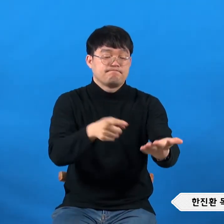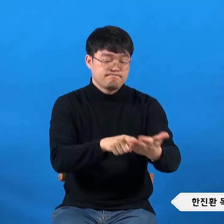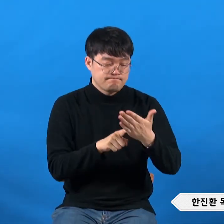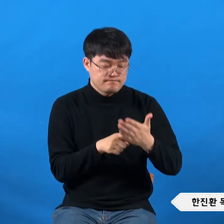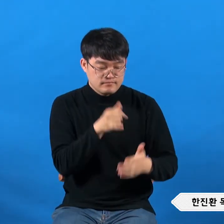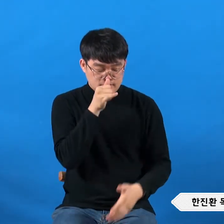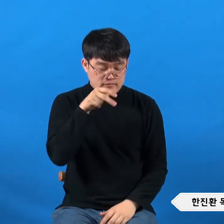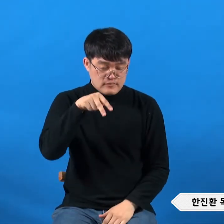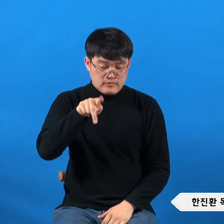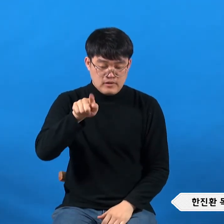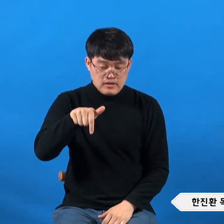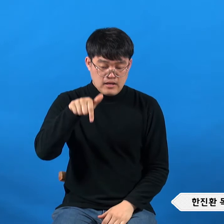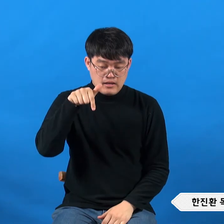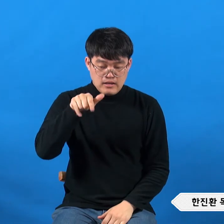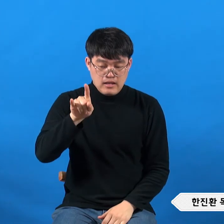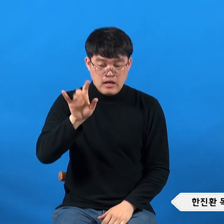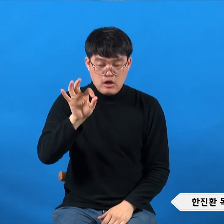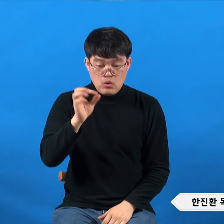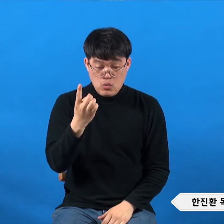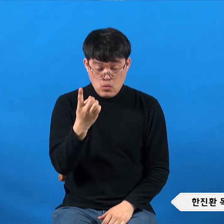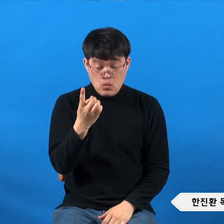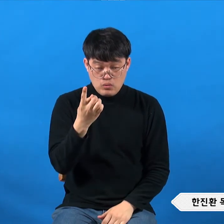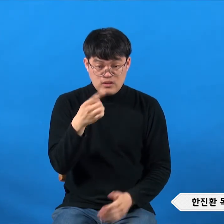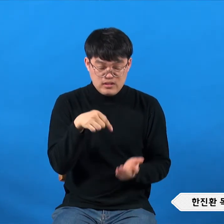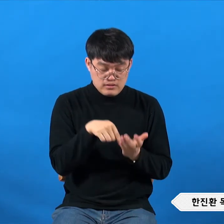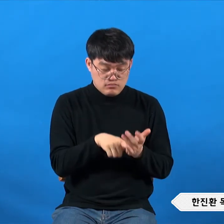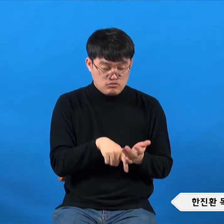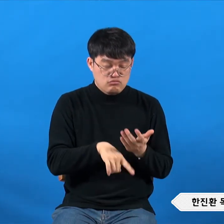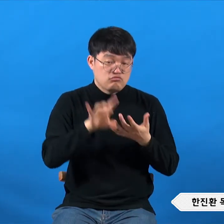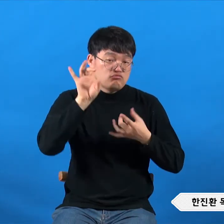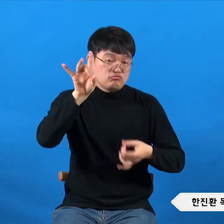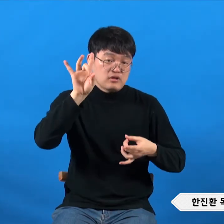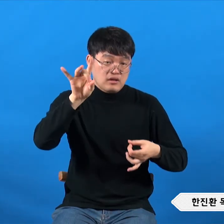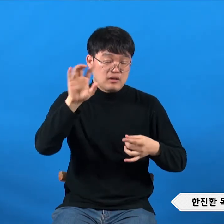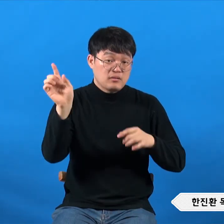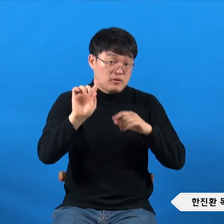나오는 삭개오의 심층적인 우상은 뭐였을 것 같습니까?